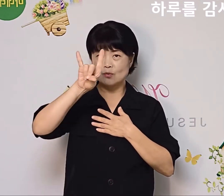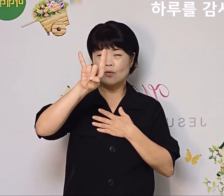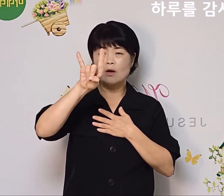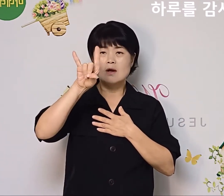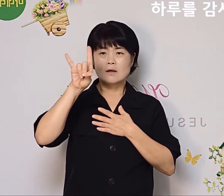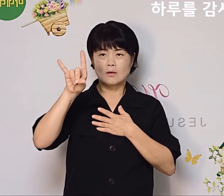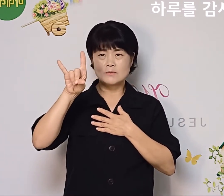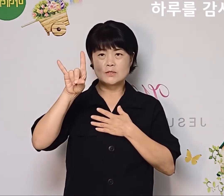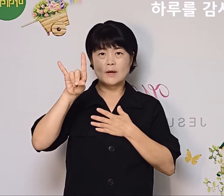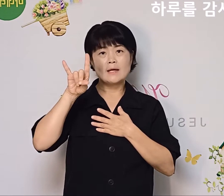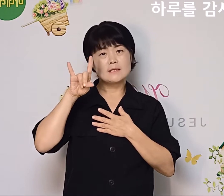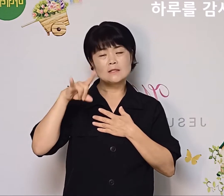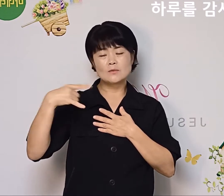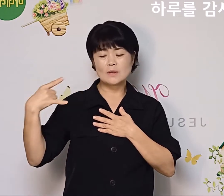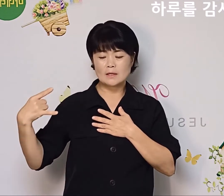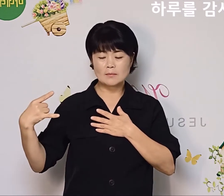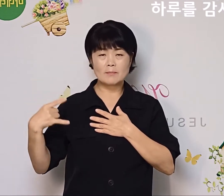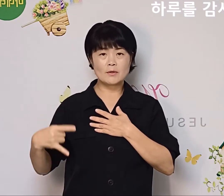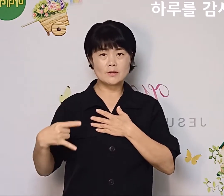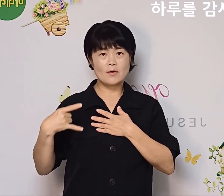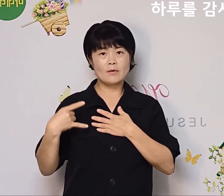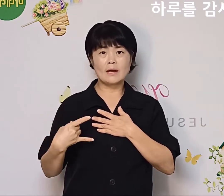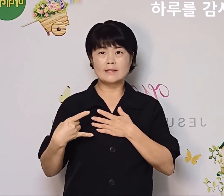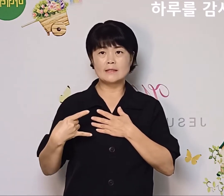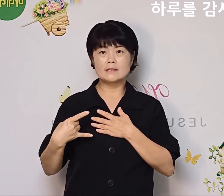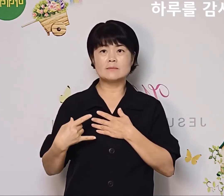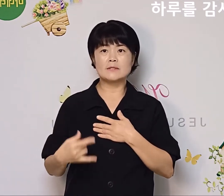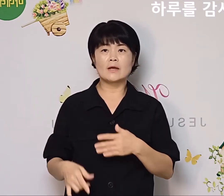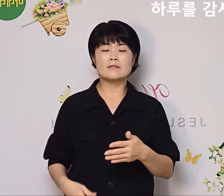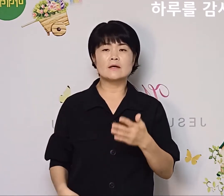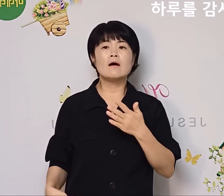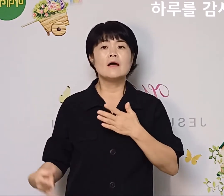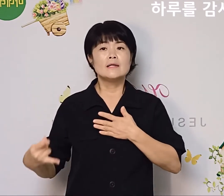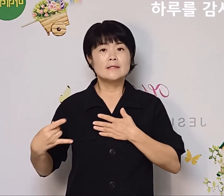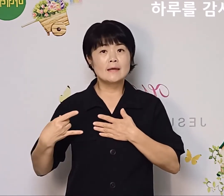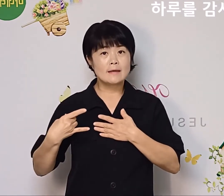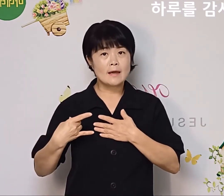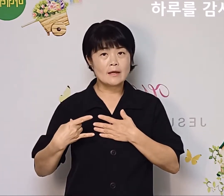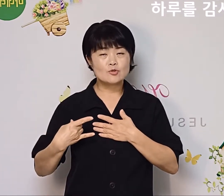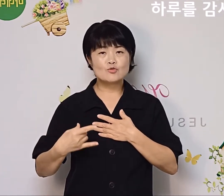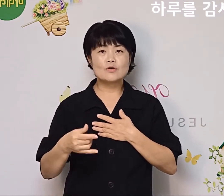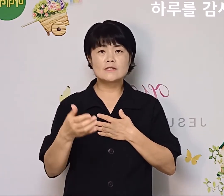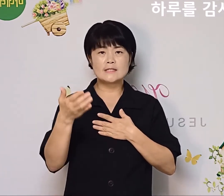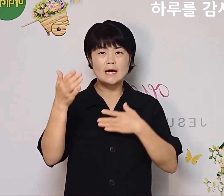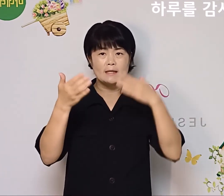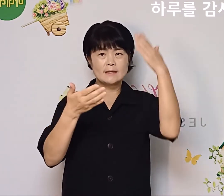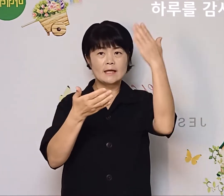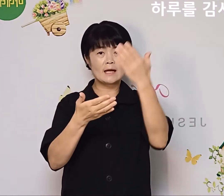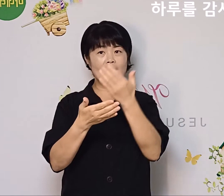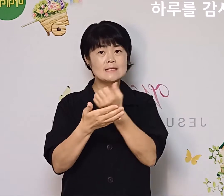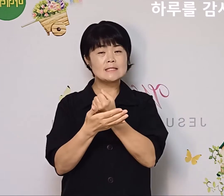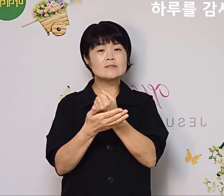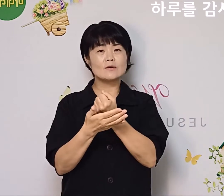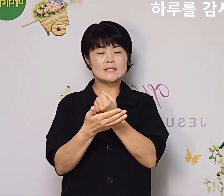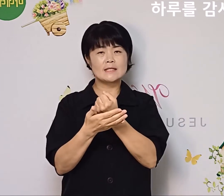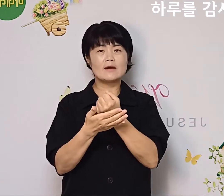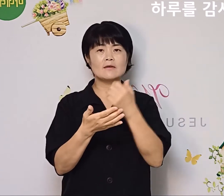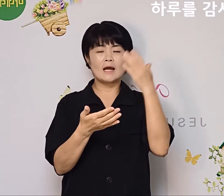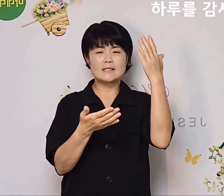왼손으로 검지와 새끼손가락만 펴서 갖다 대시면 돼요. 그래서 내게 주어지다. 내가 가지는 거잖아요.